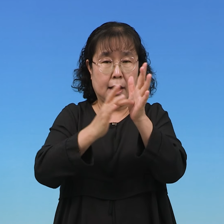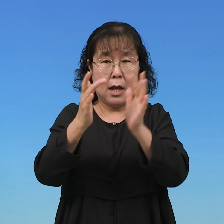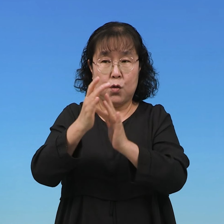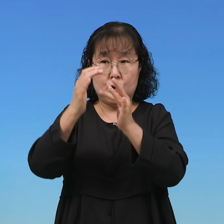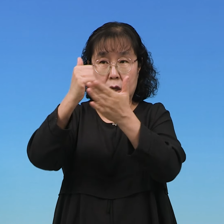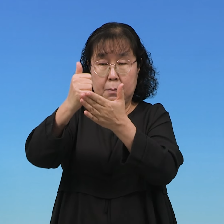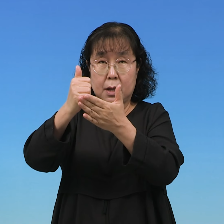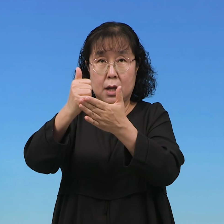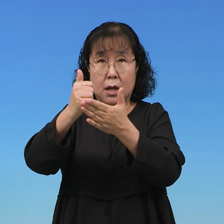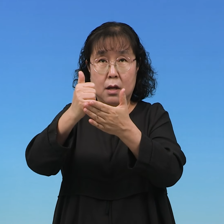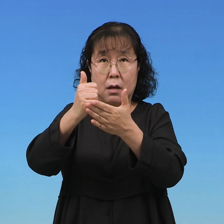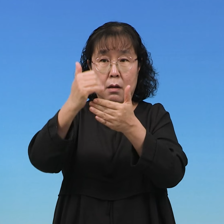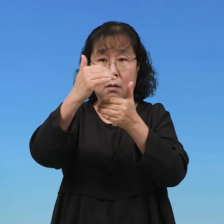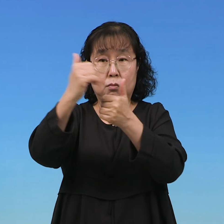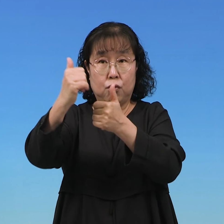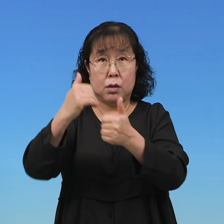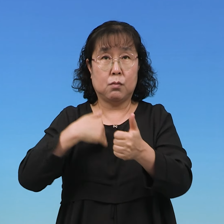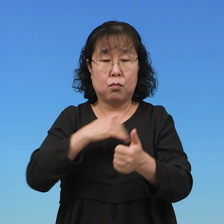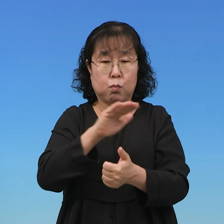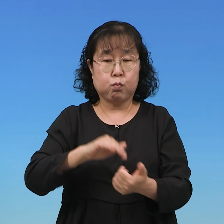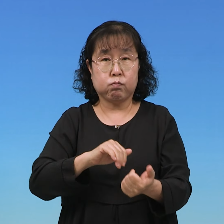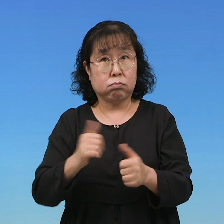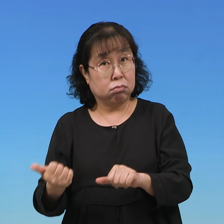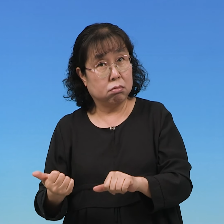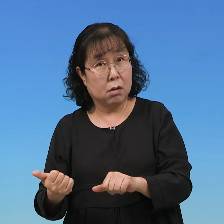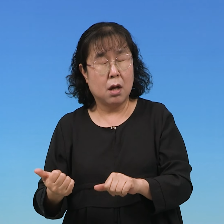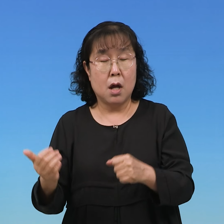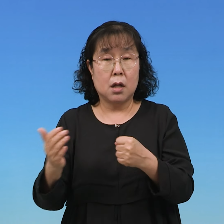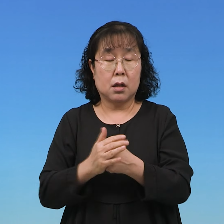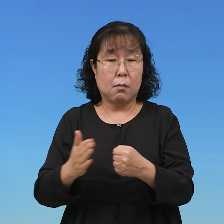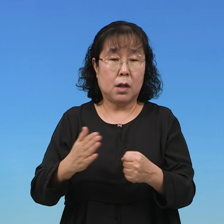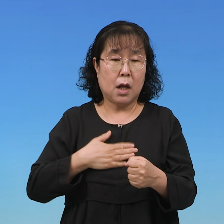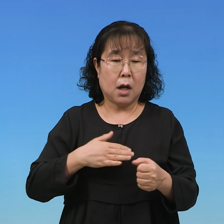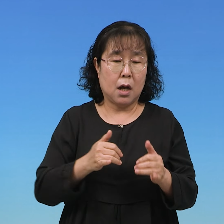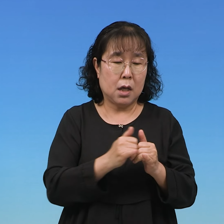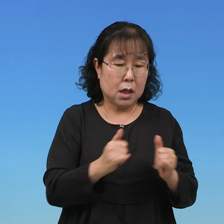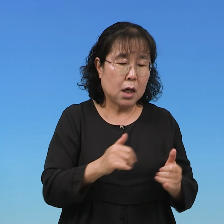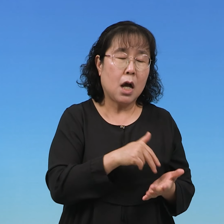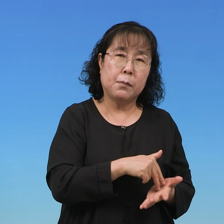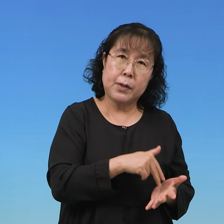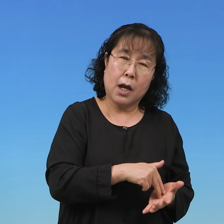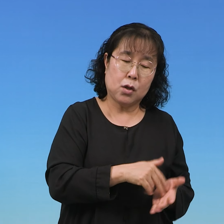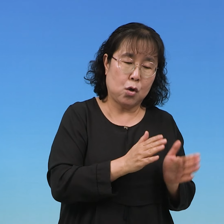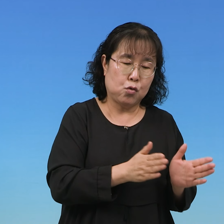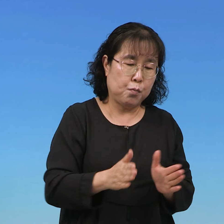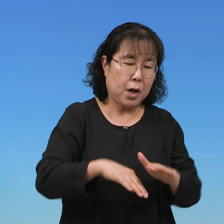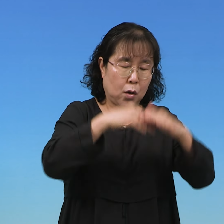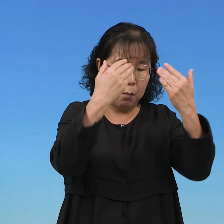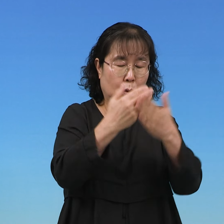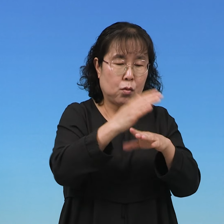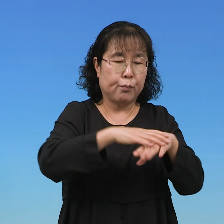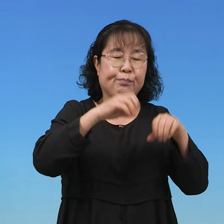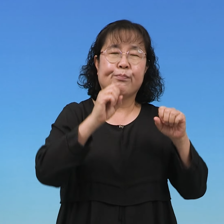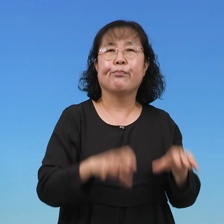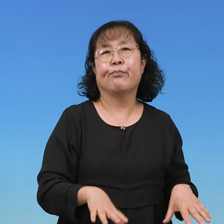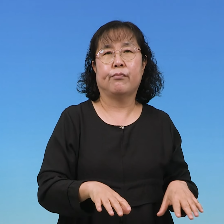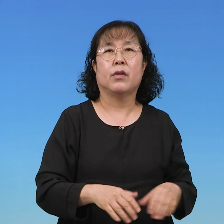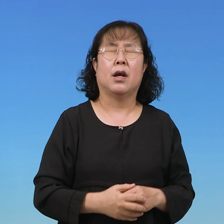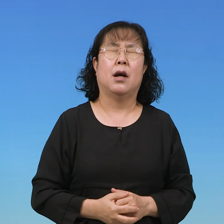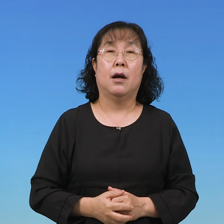생명을 취해 가신다면 그 모든 그 준비가 다 헛것이 되는 것. 이런 부분에서